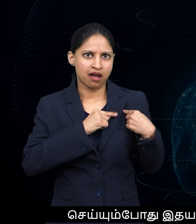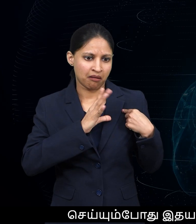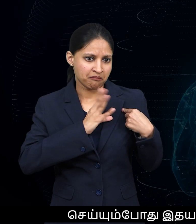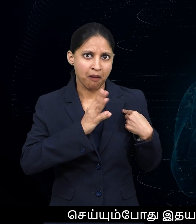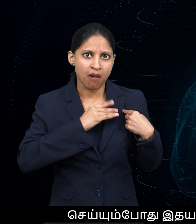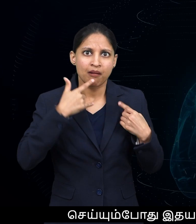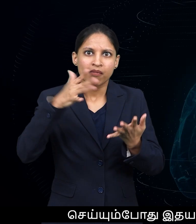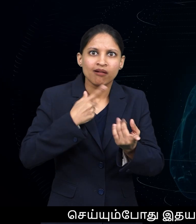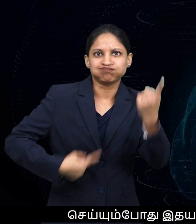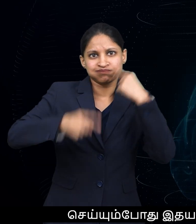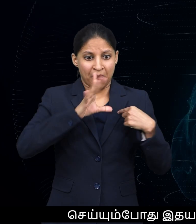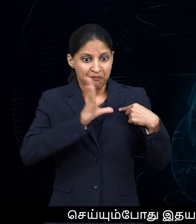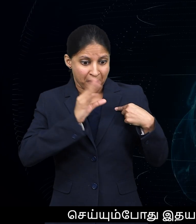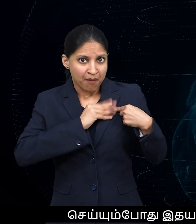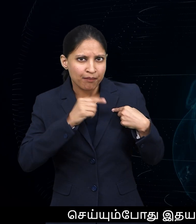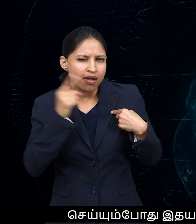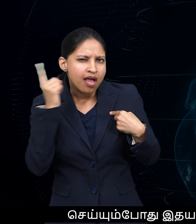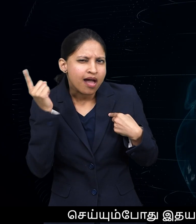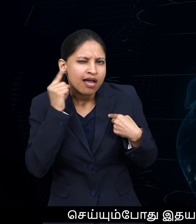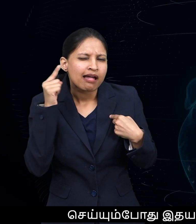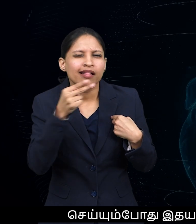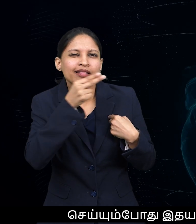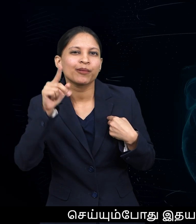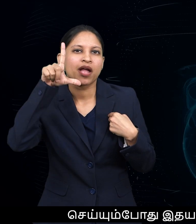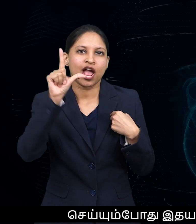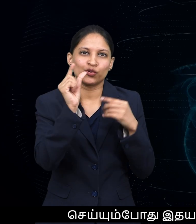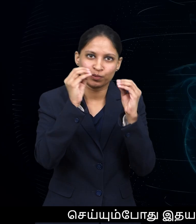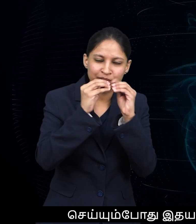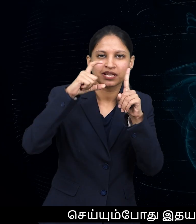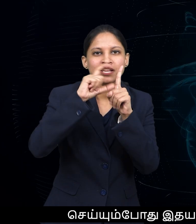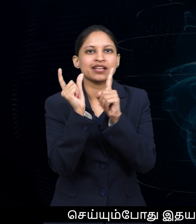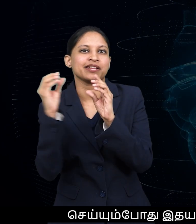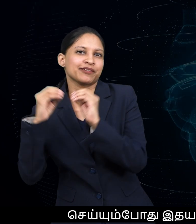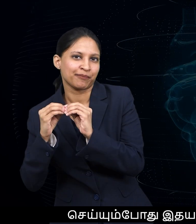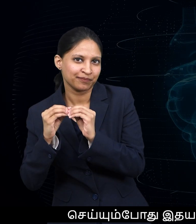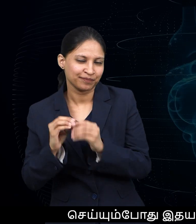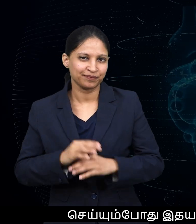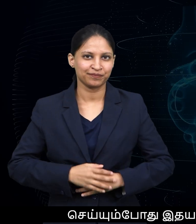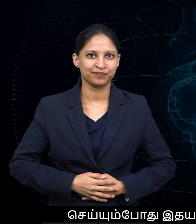போது இதயத்தின் லப் டப் ஒலி உருவாகிறது.